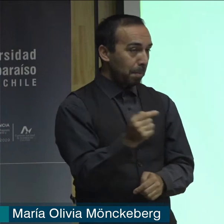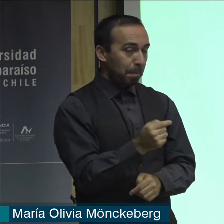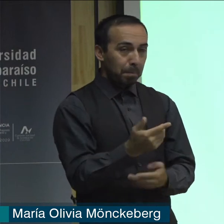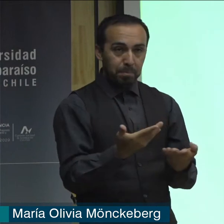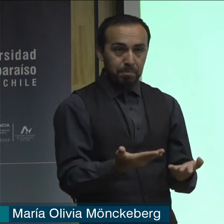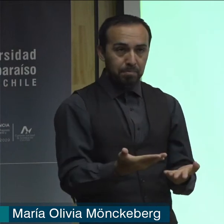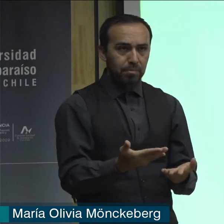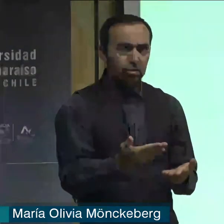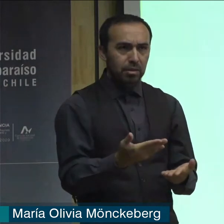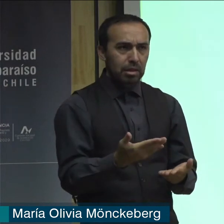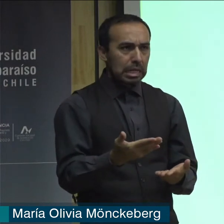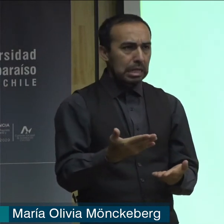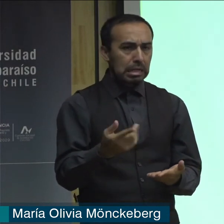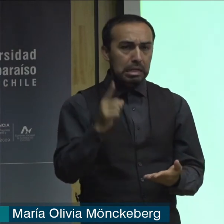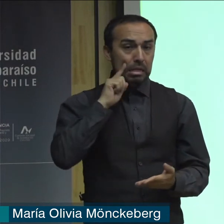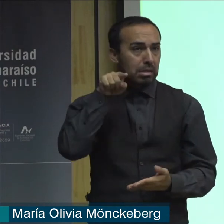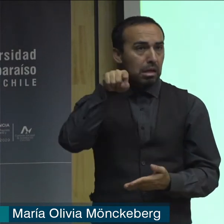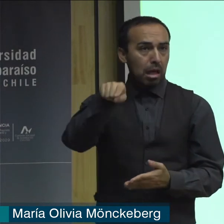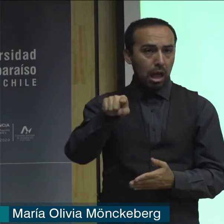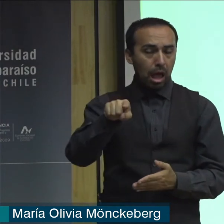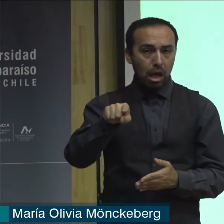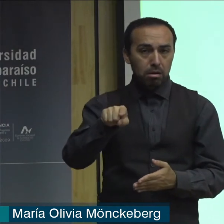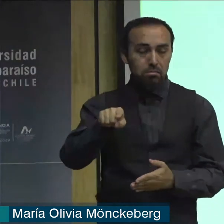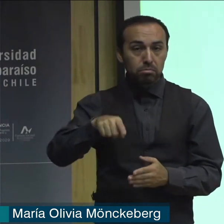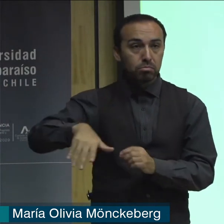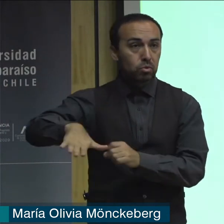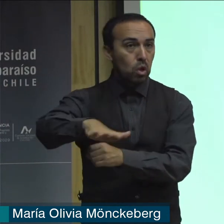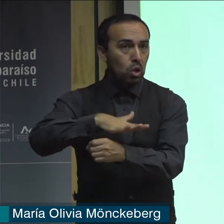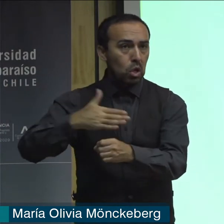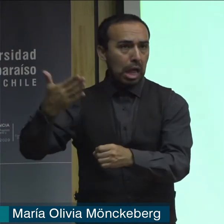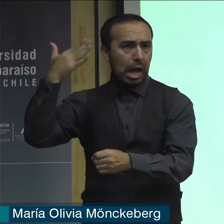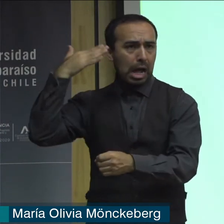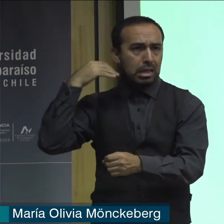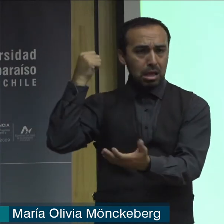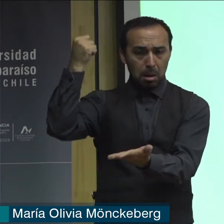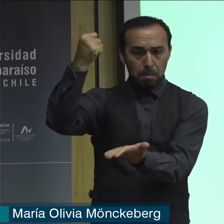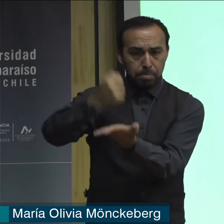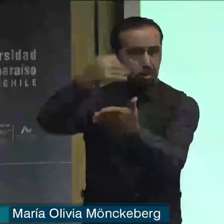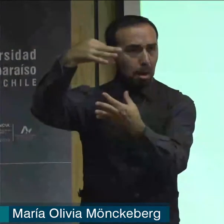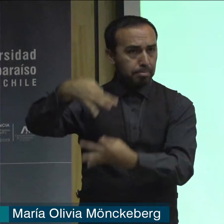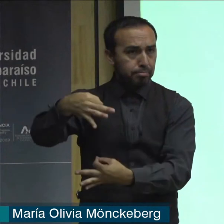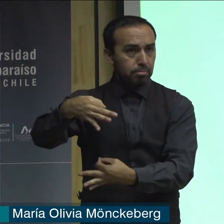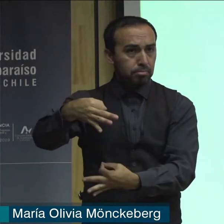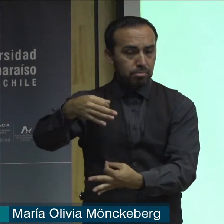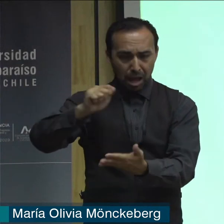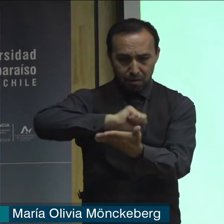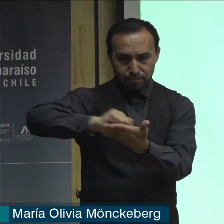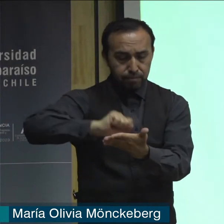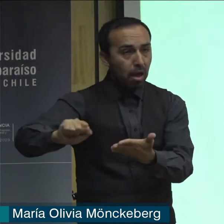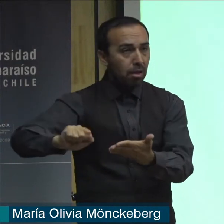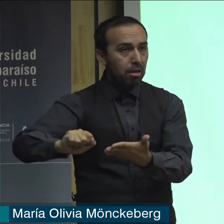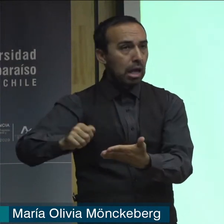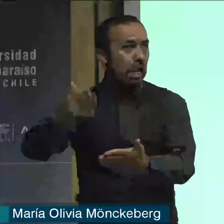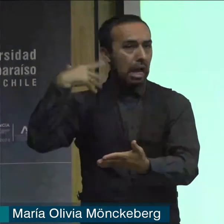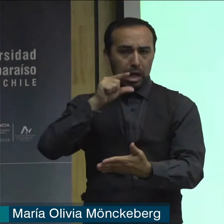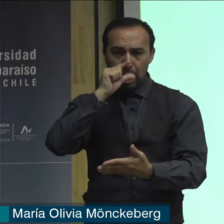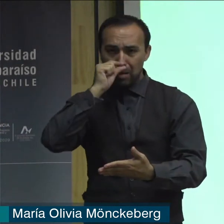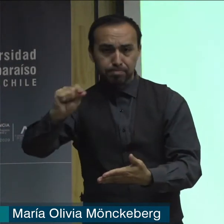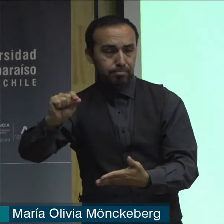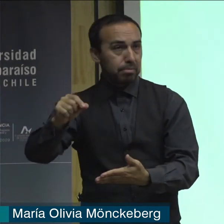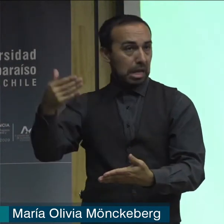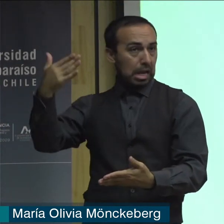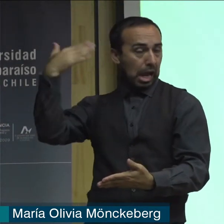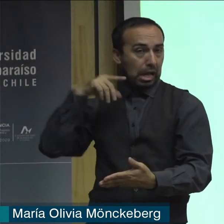ese acto administrativo que hizo pinochet está encauzado estaba Esta